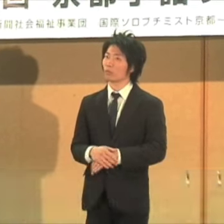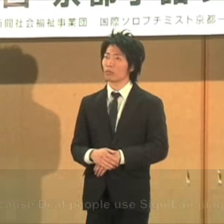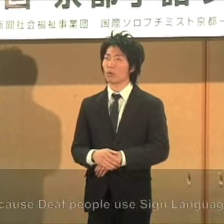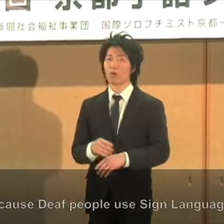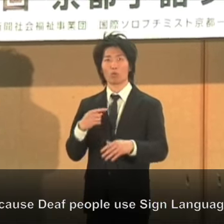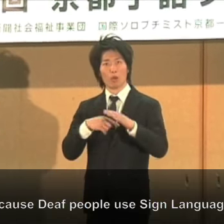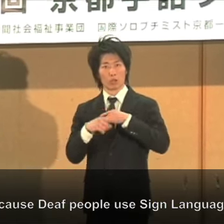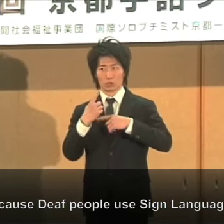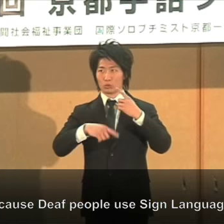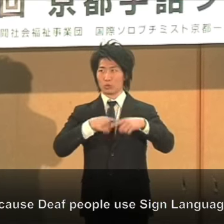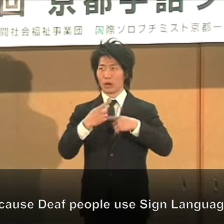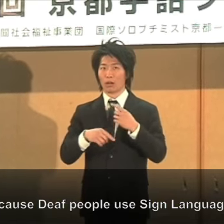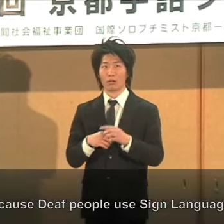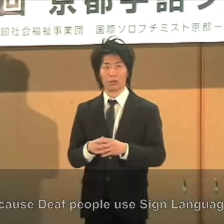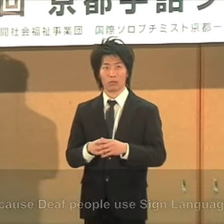ではないかなと皆さん思われると思うんです。